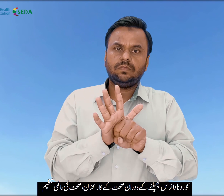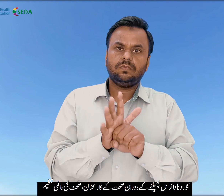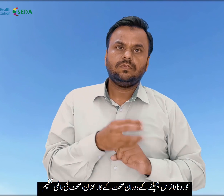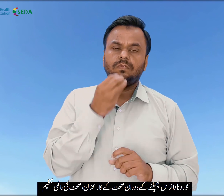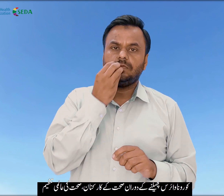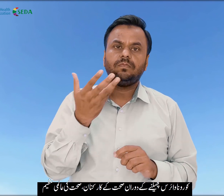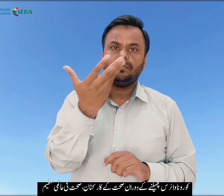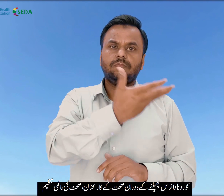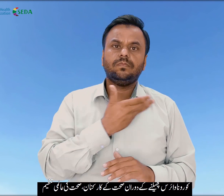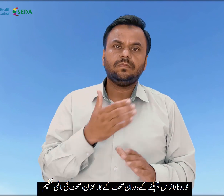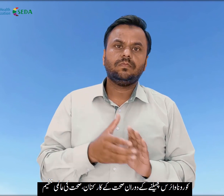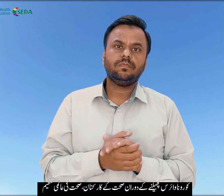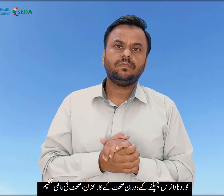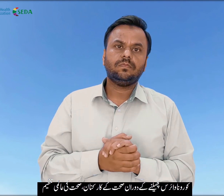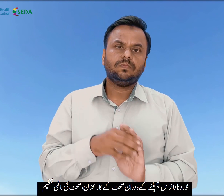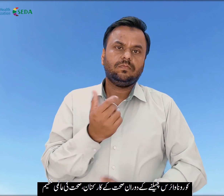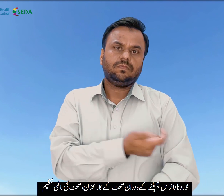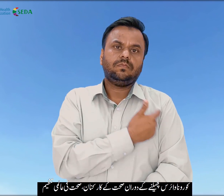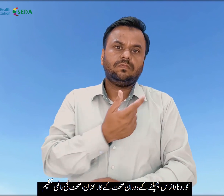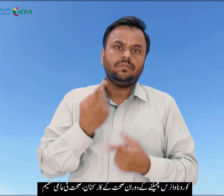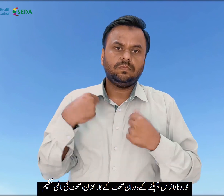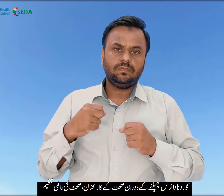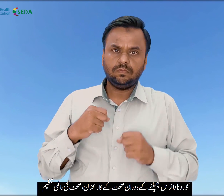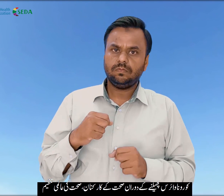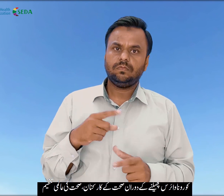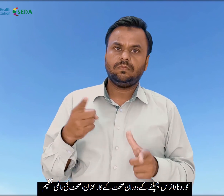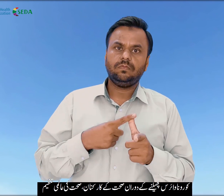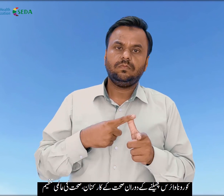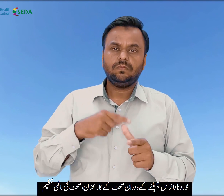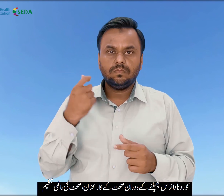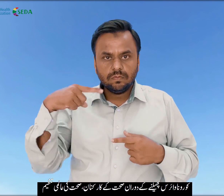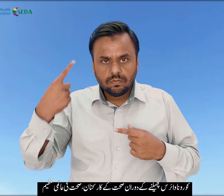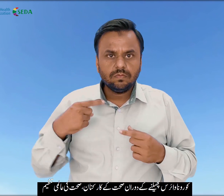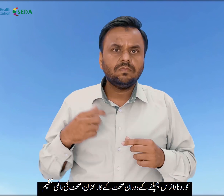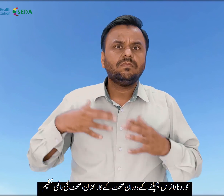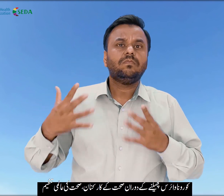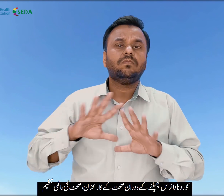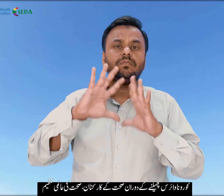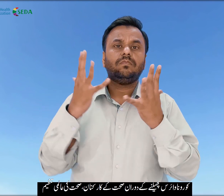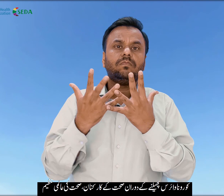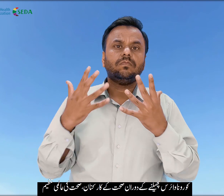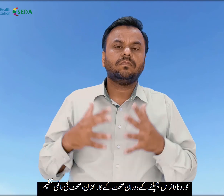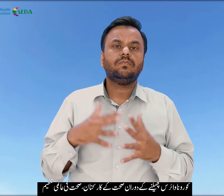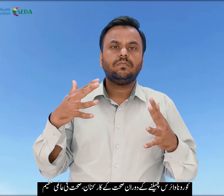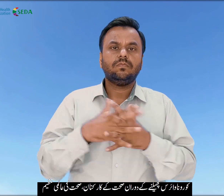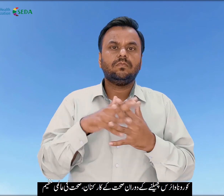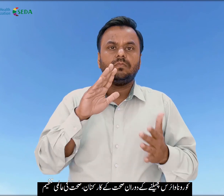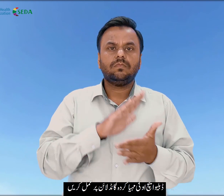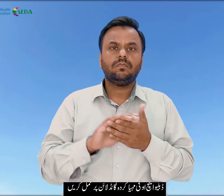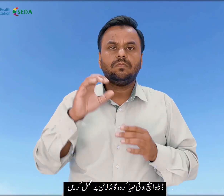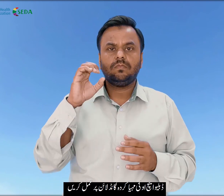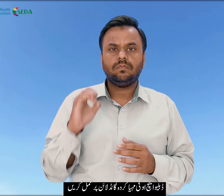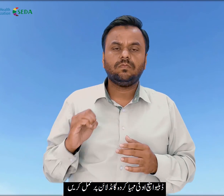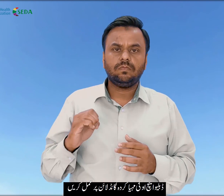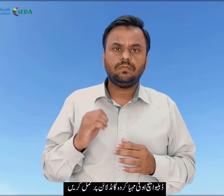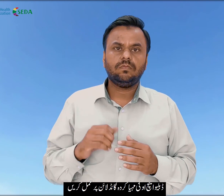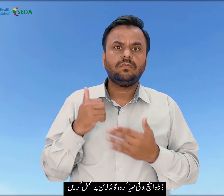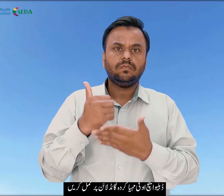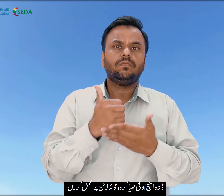کورونا وائرس پھیلنے کے دوران صحت کے کارکنان صحت کی عالمی تنظیم WHO کی